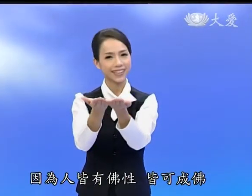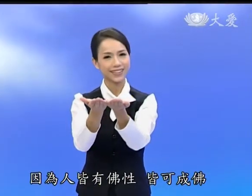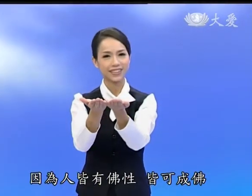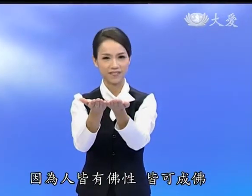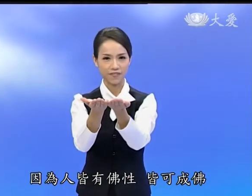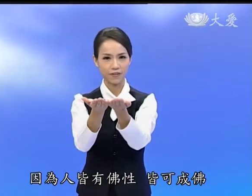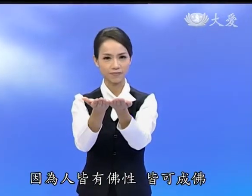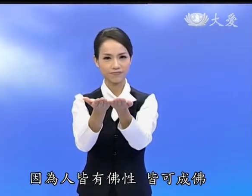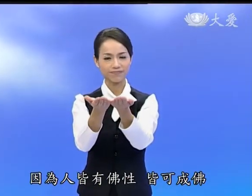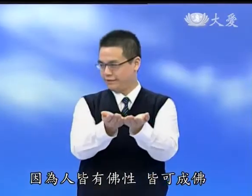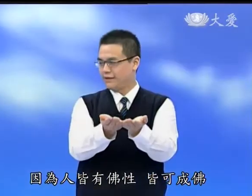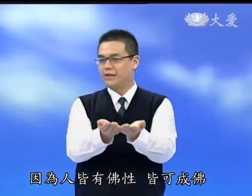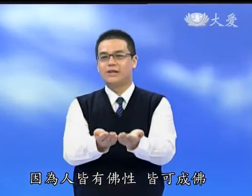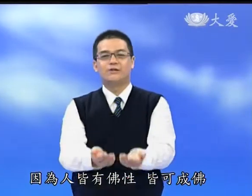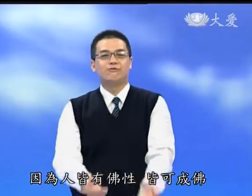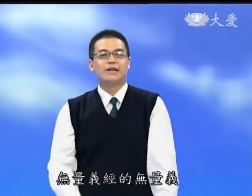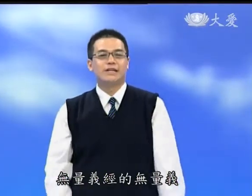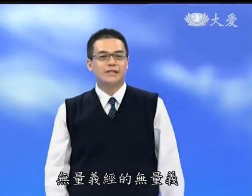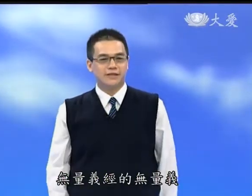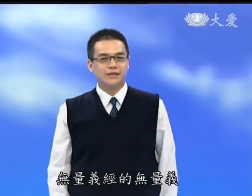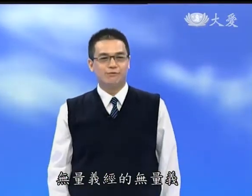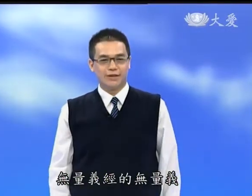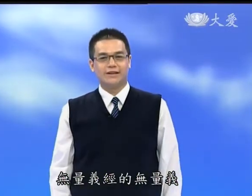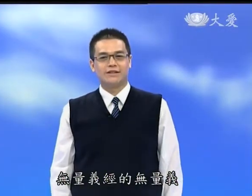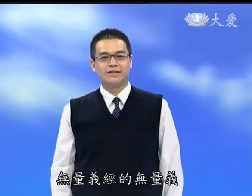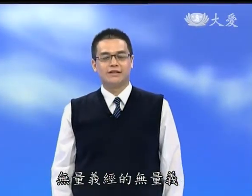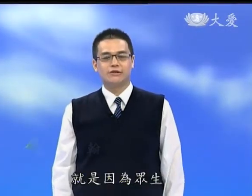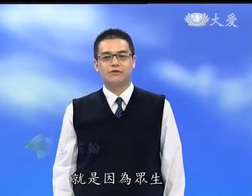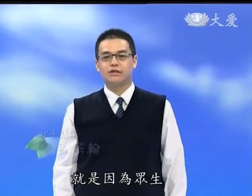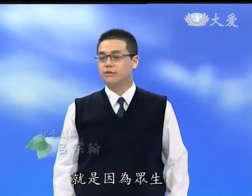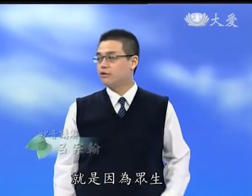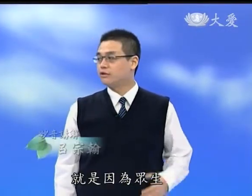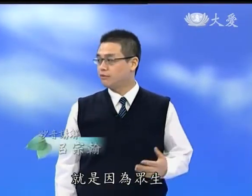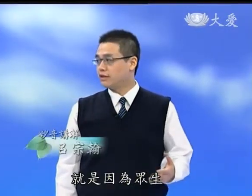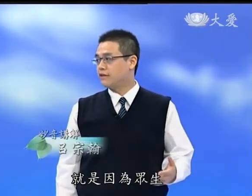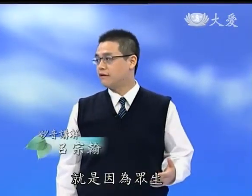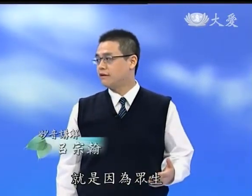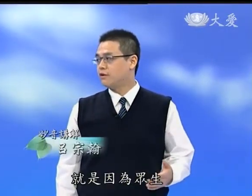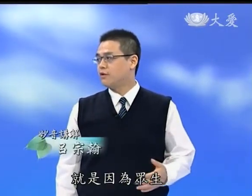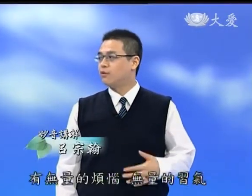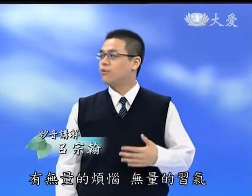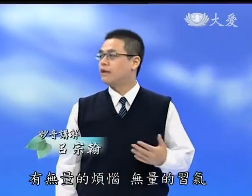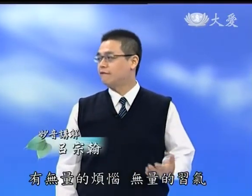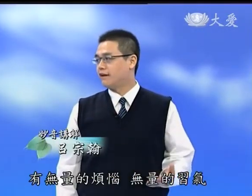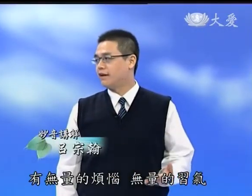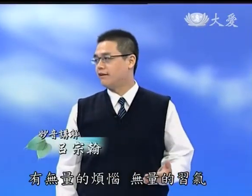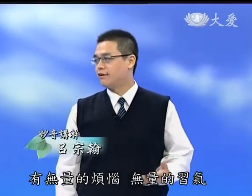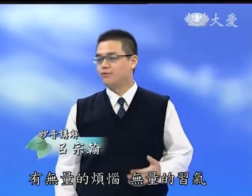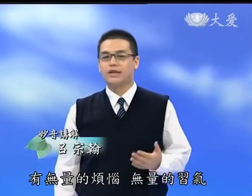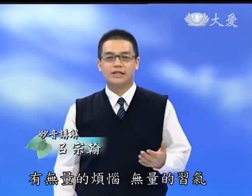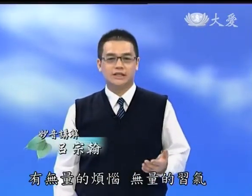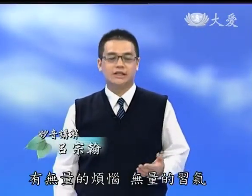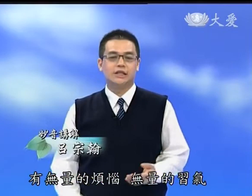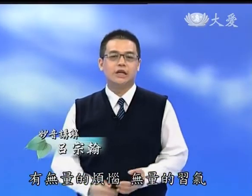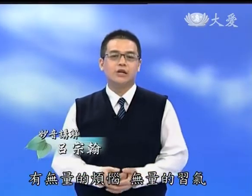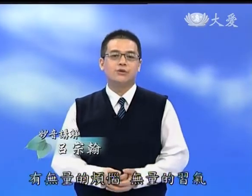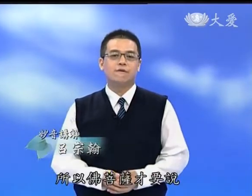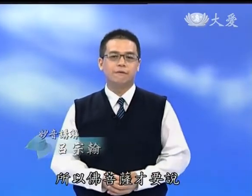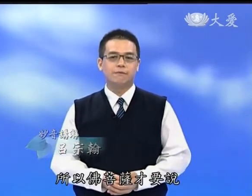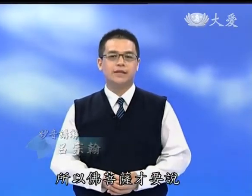可成佛。 无量义经的无量义呢，就是因为众生呢有无量的烦恼，无量的习气，所以佛菩萨